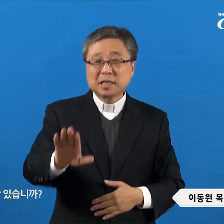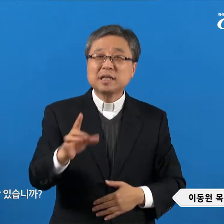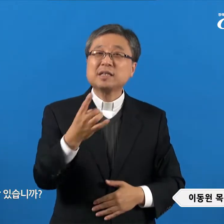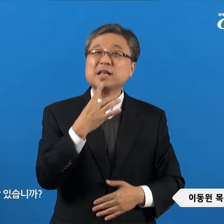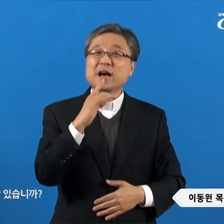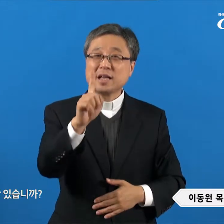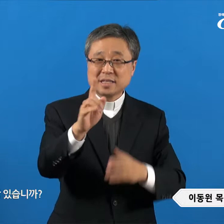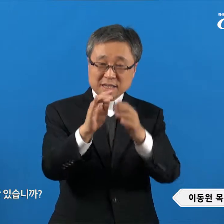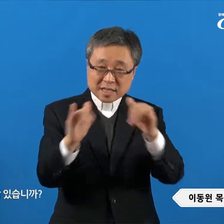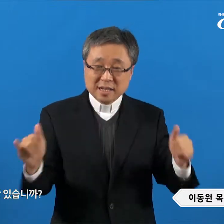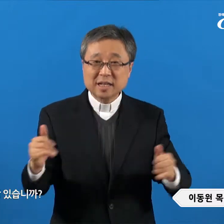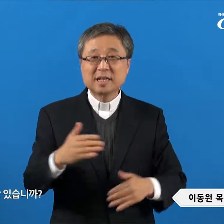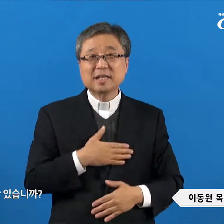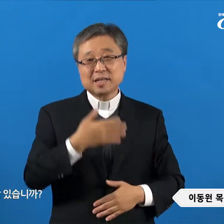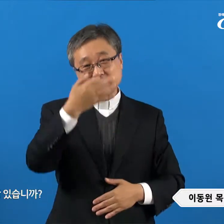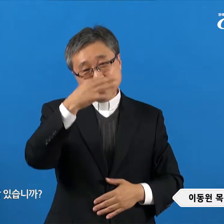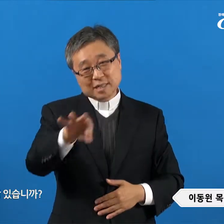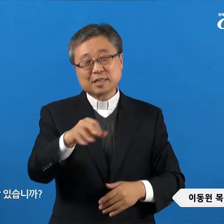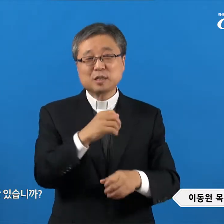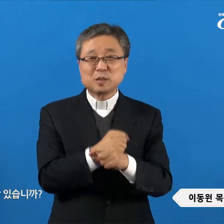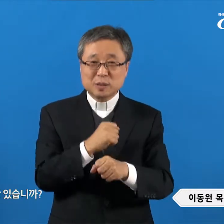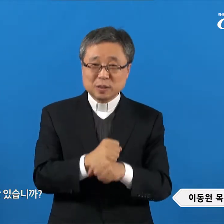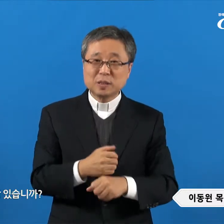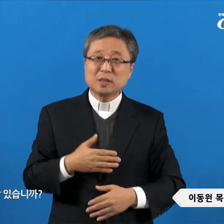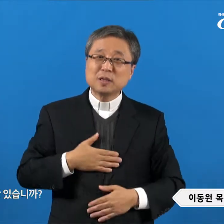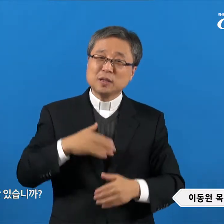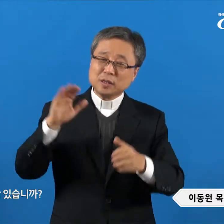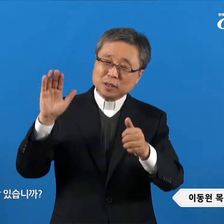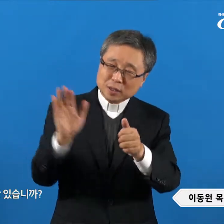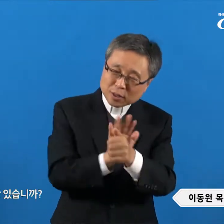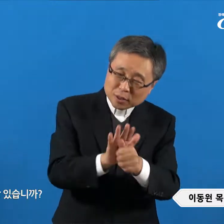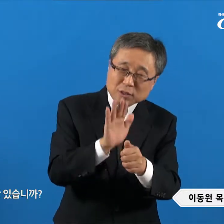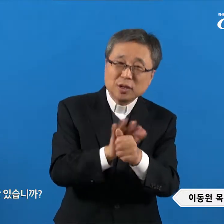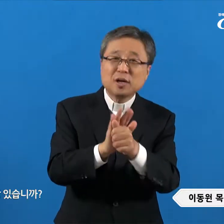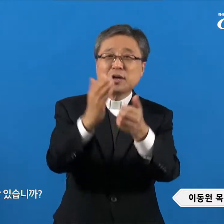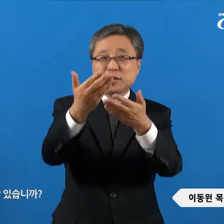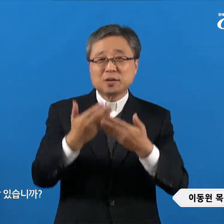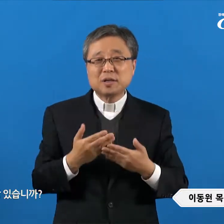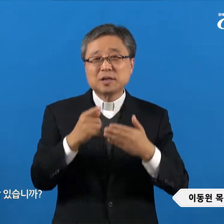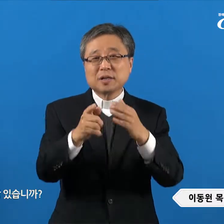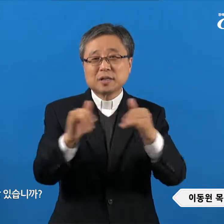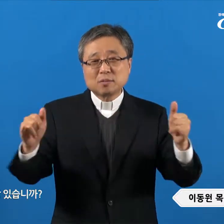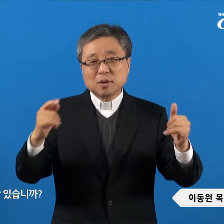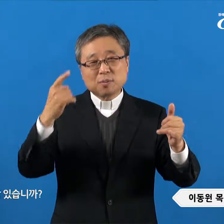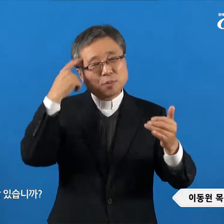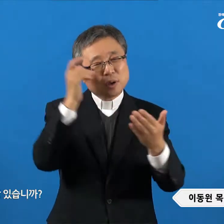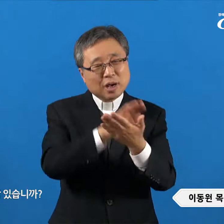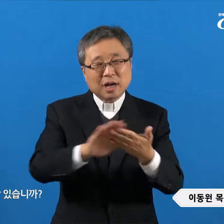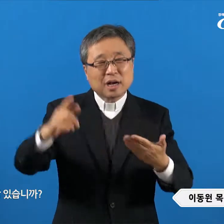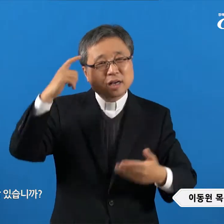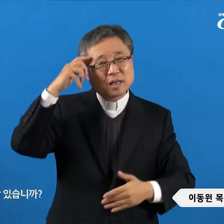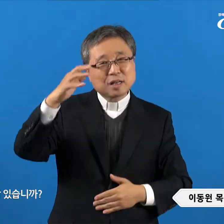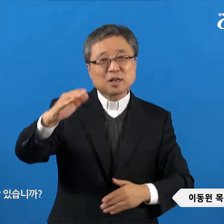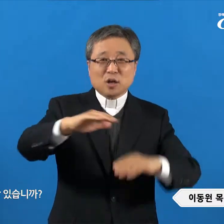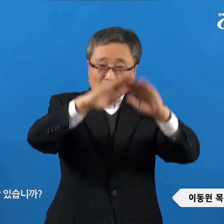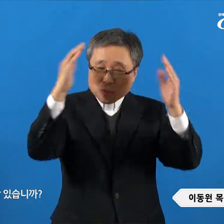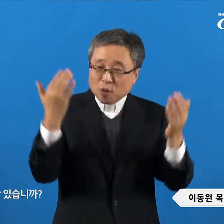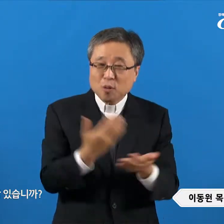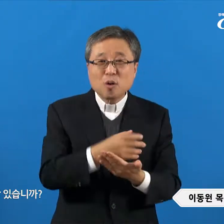한 사람, 나를 인정하고 격려해주는 그 사람의 평화가 그리워 모든 불평을